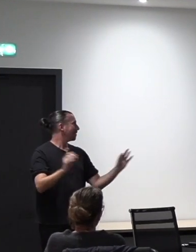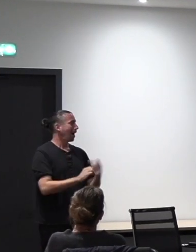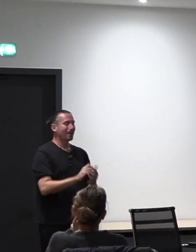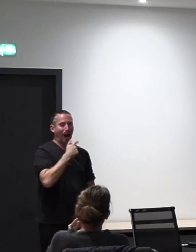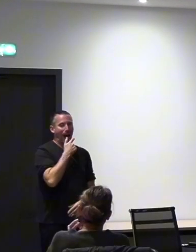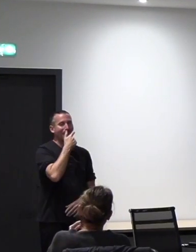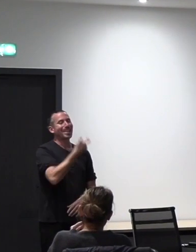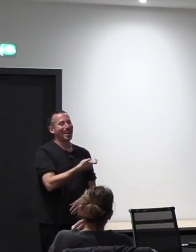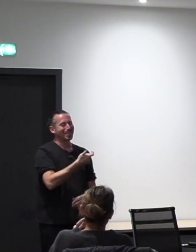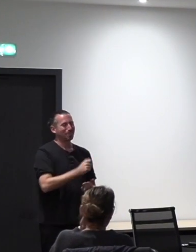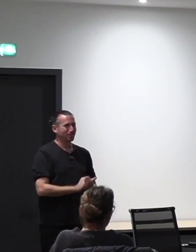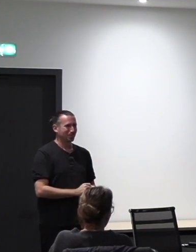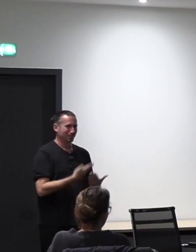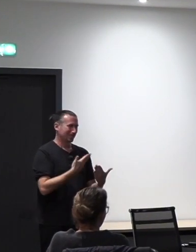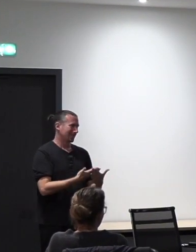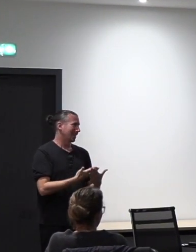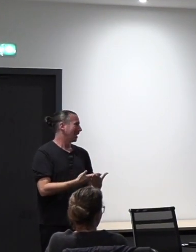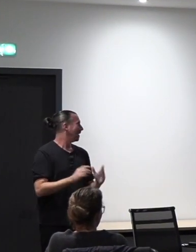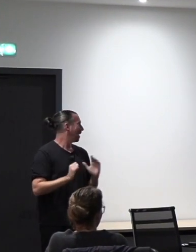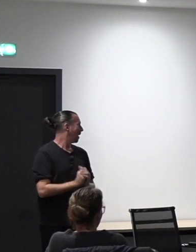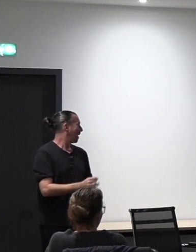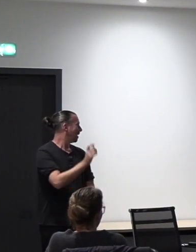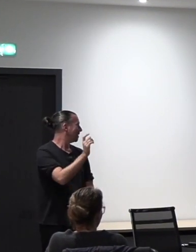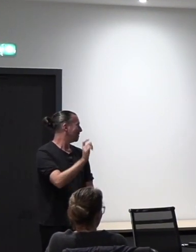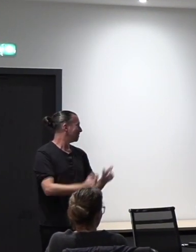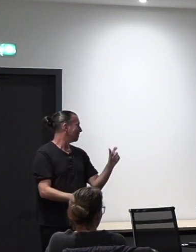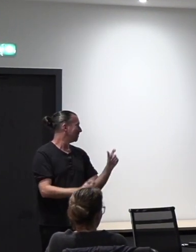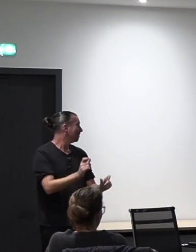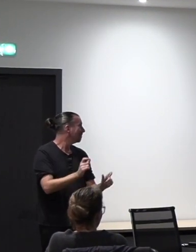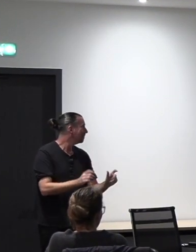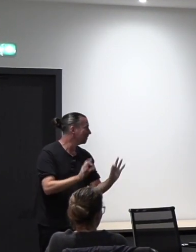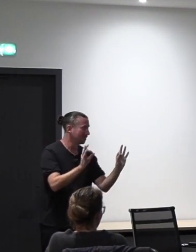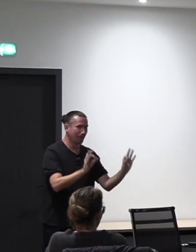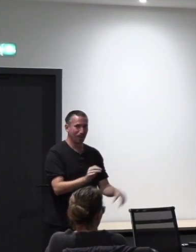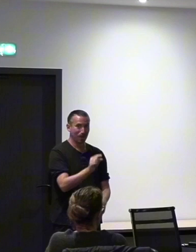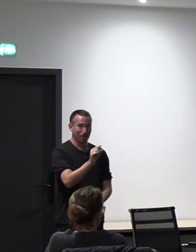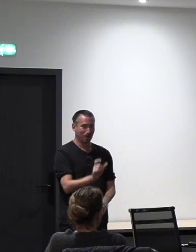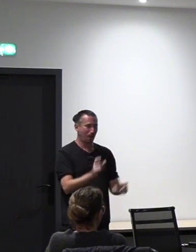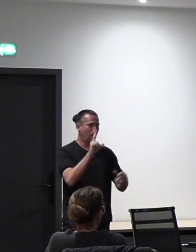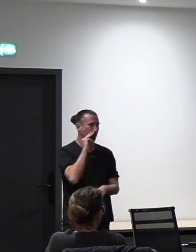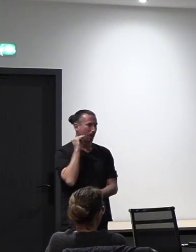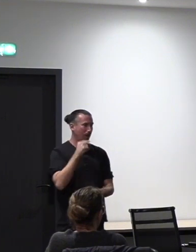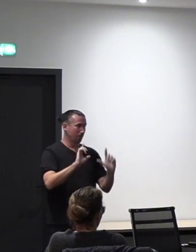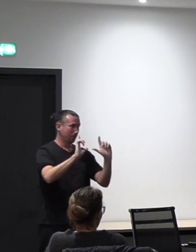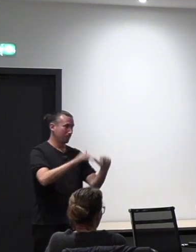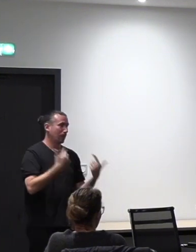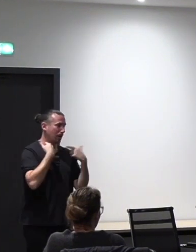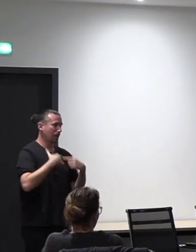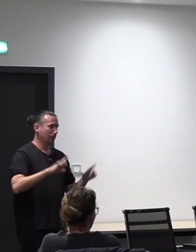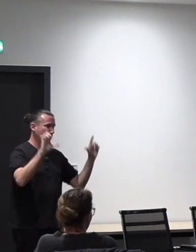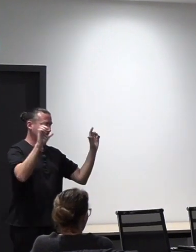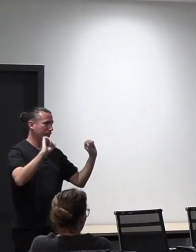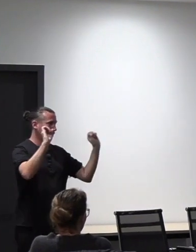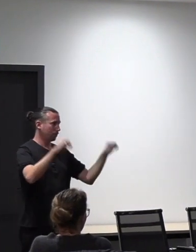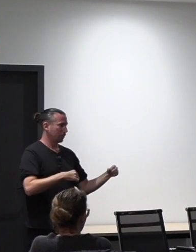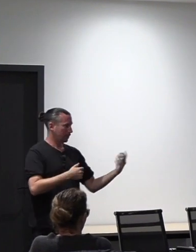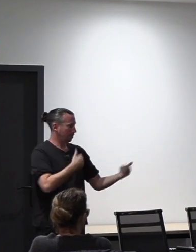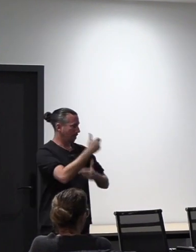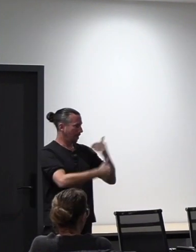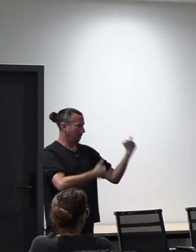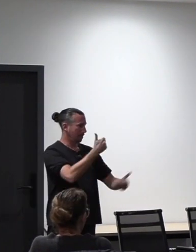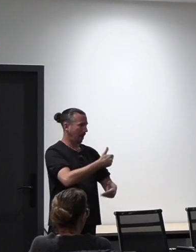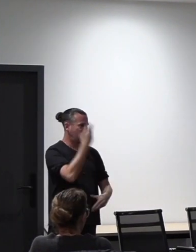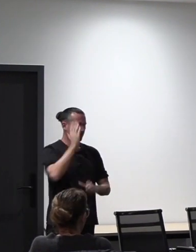Einstein. La personne humaine libre, créatrice, sensible, façonne le beau et le sublime, alors que les masses, entraînées, etc., c'est l'horreur.